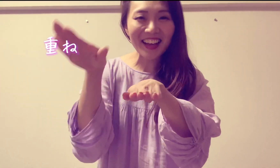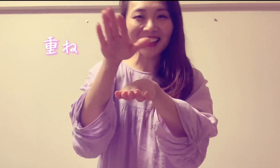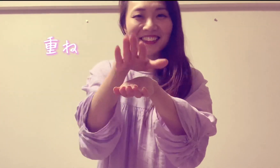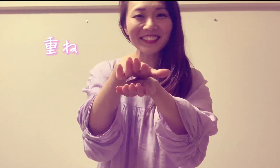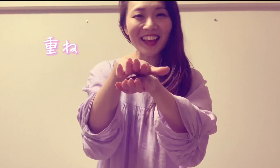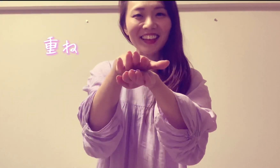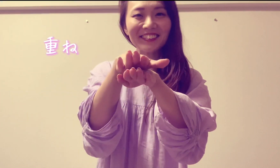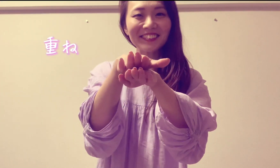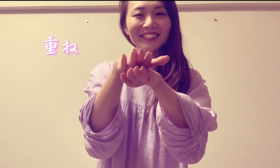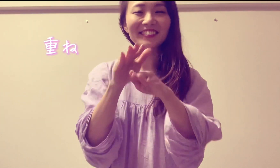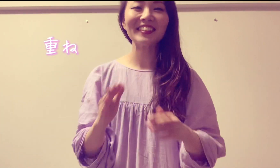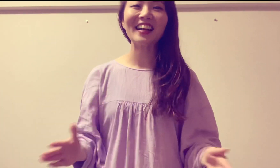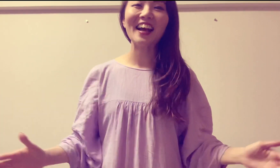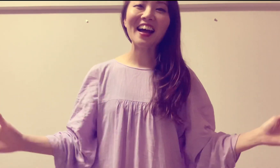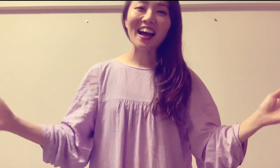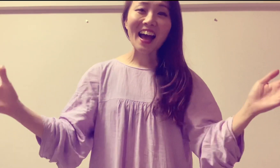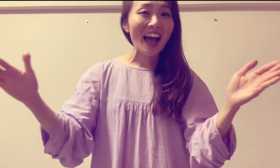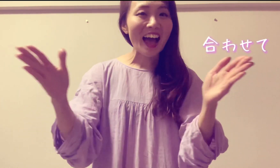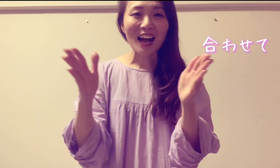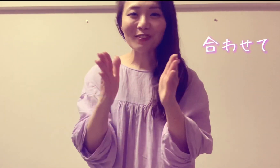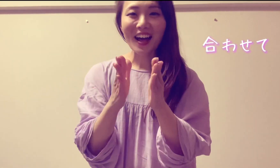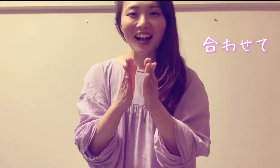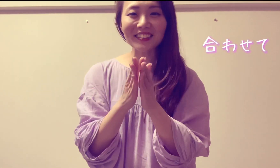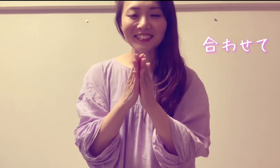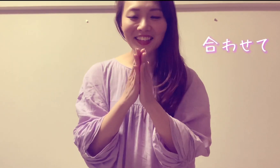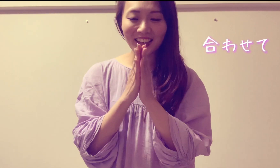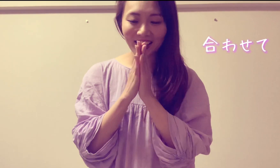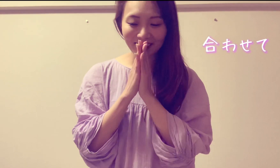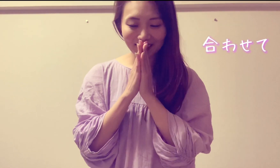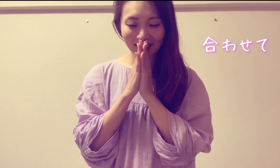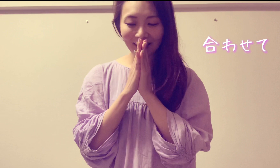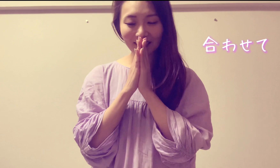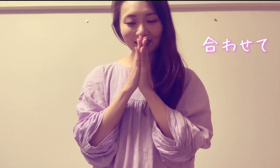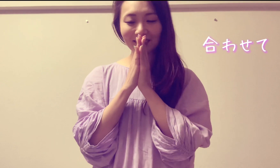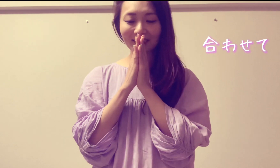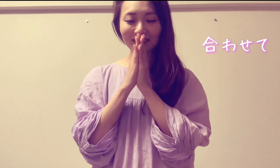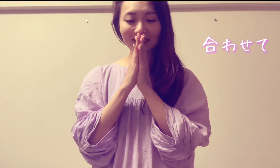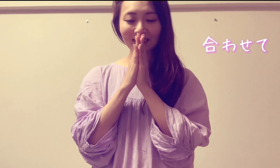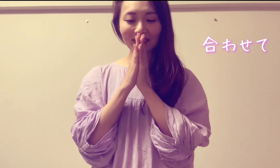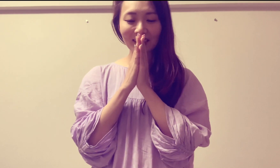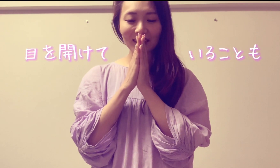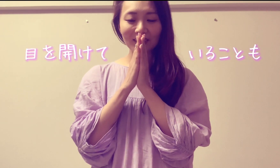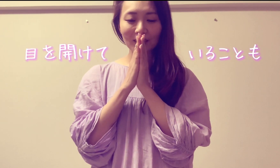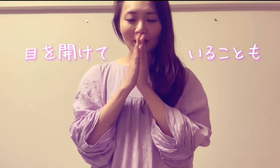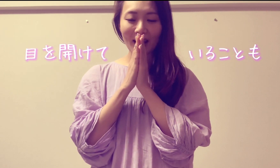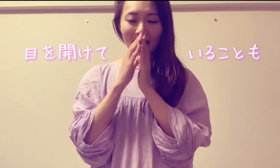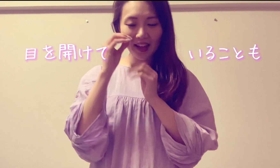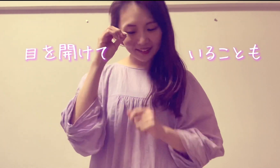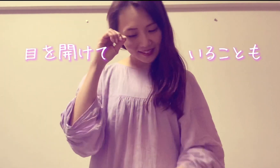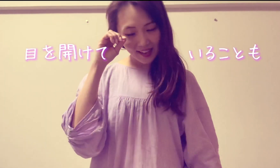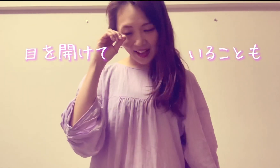重ね合わせて目を開け